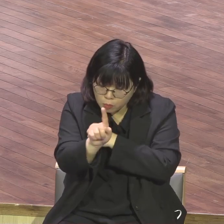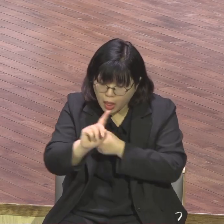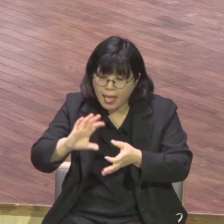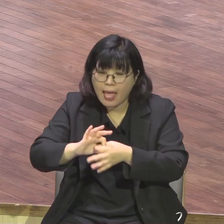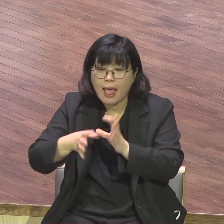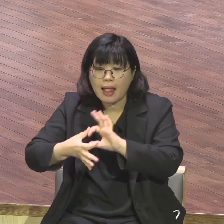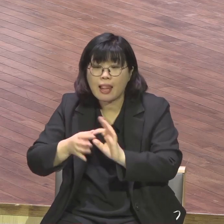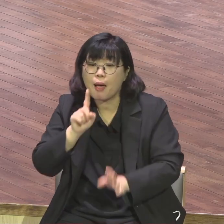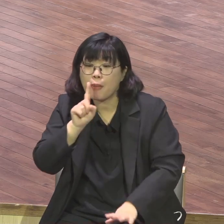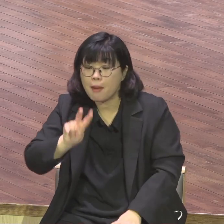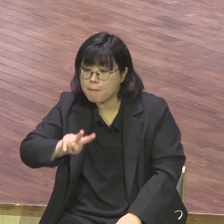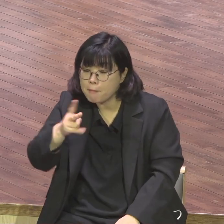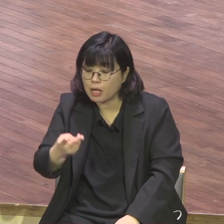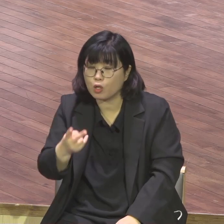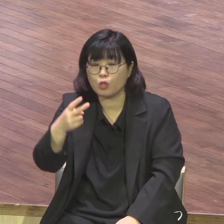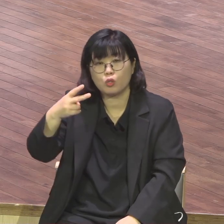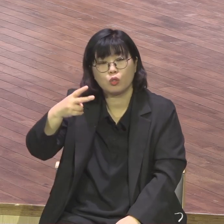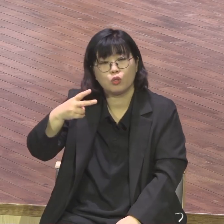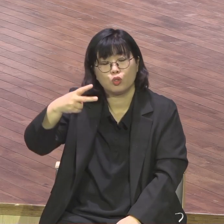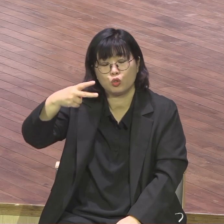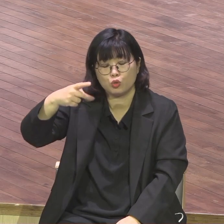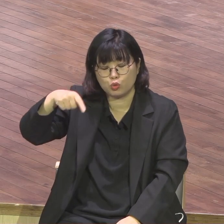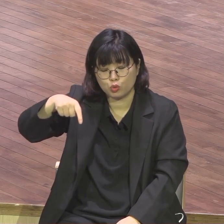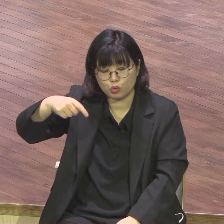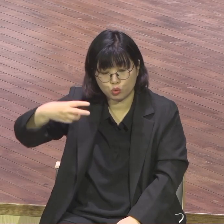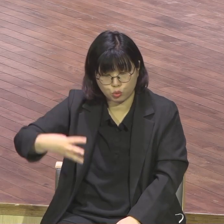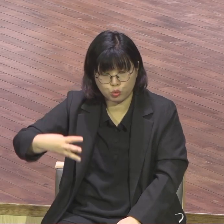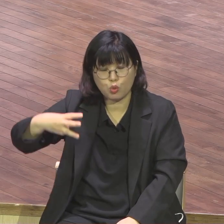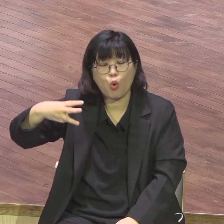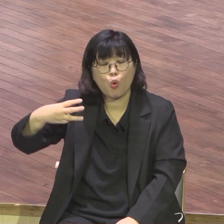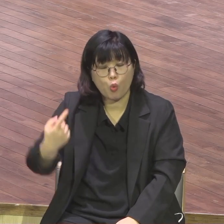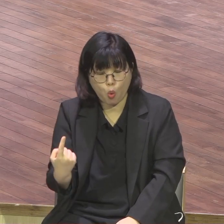둘루오라는 말은요 종이나 노예를 의미하는